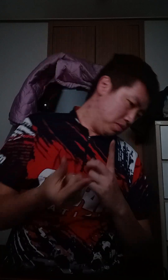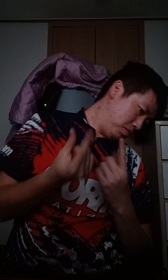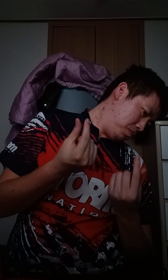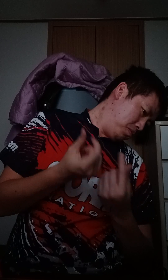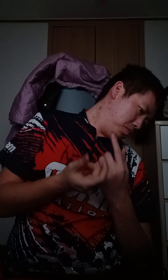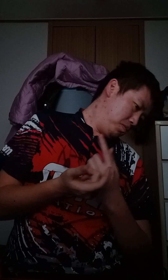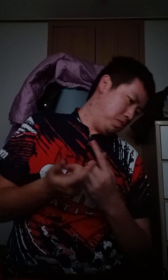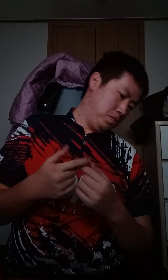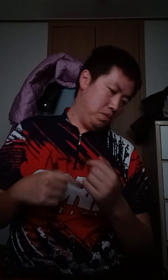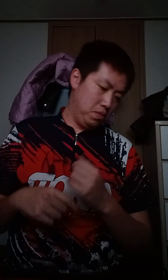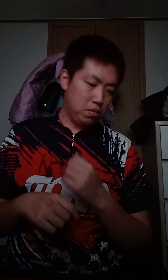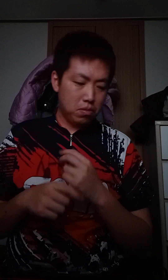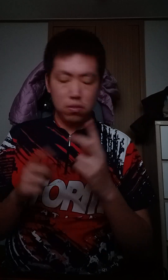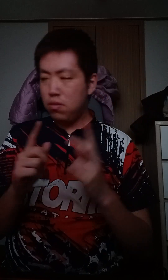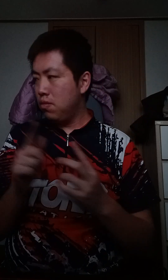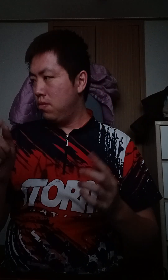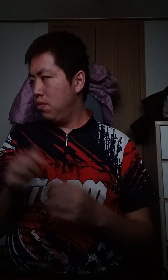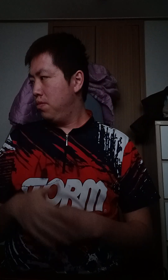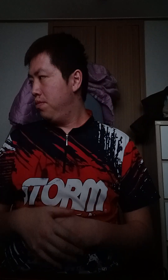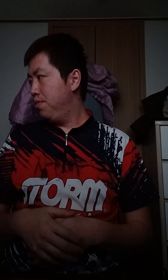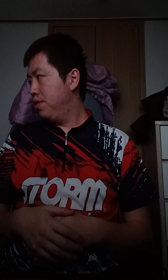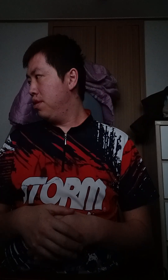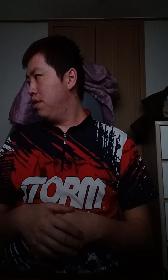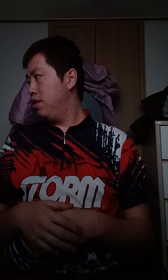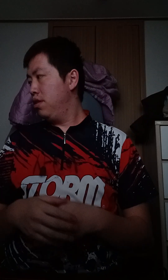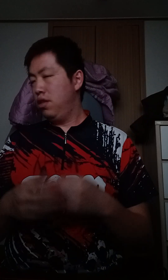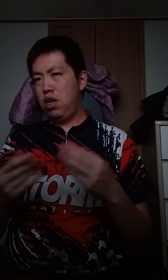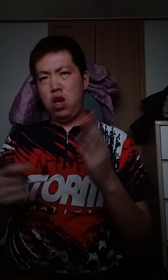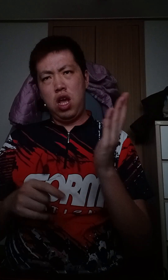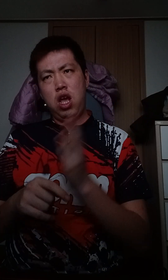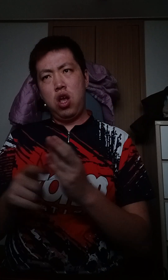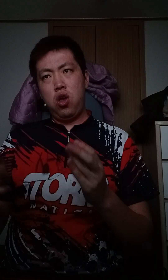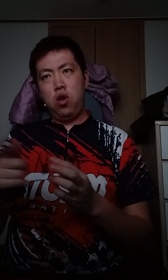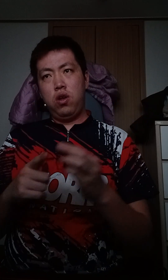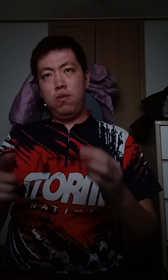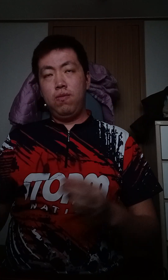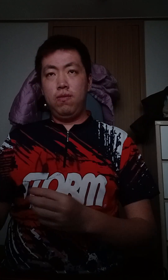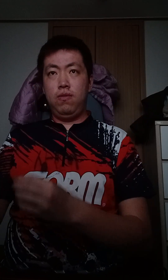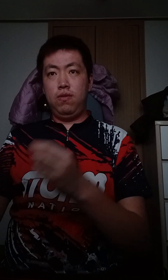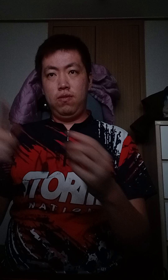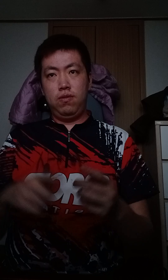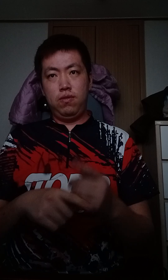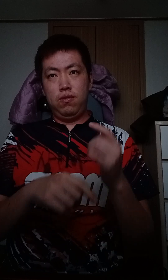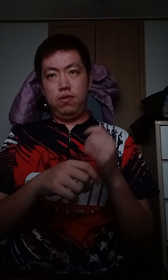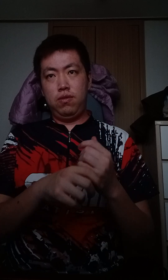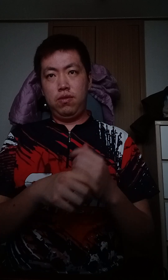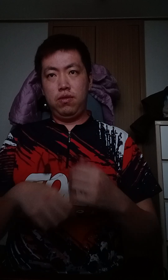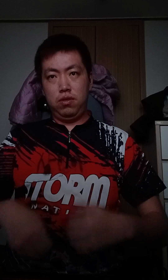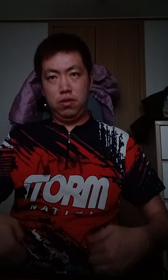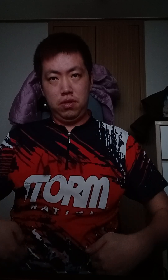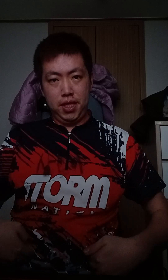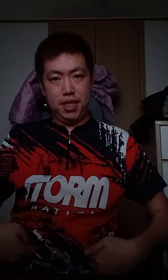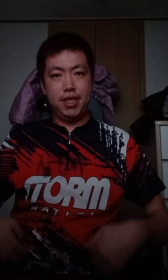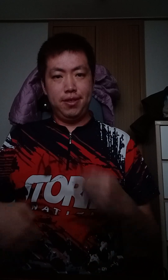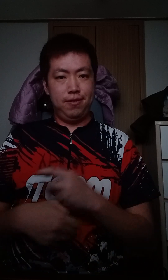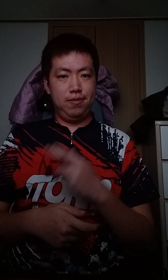한번 실감하게 되었습니다. 사고를 외면하지 않는 성숙한 시민의식과 안전벨트를 착용하는 작은 습관이